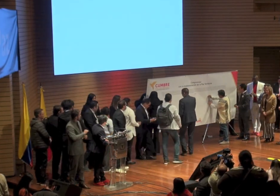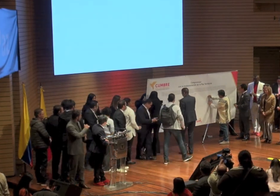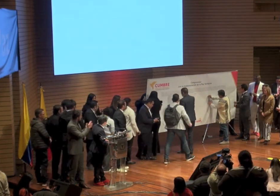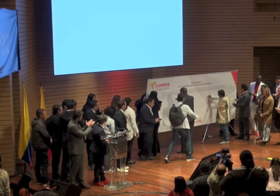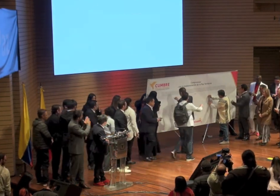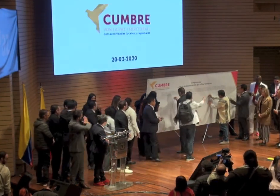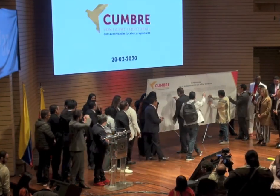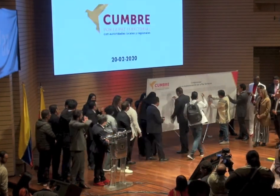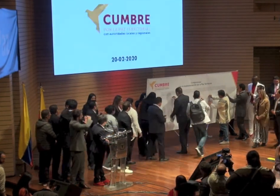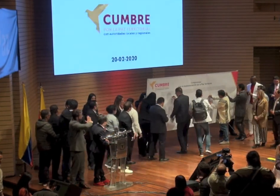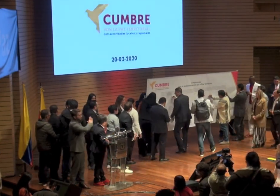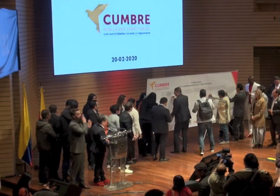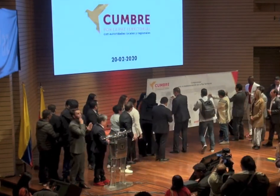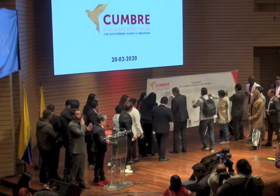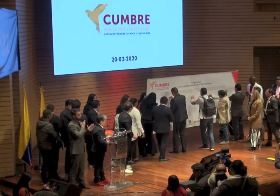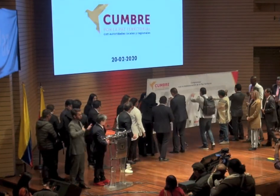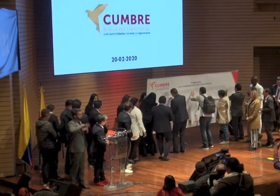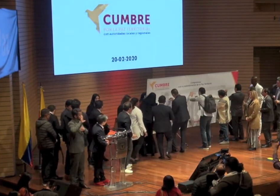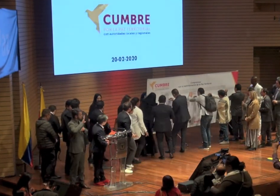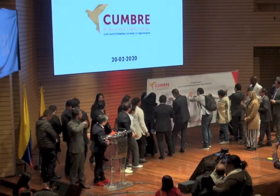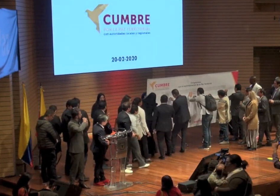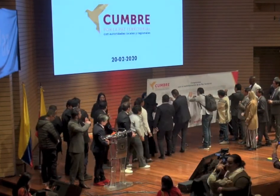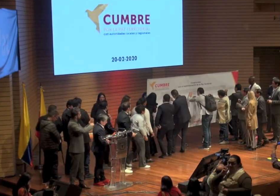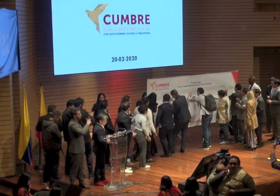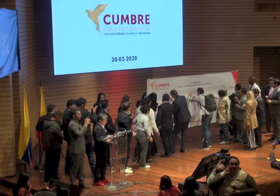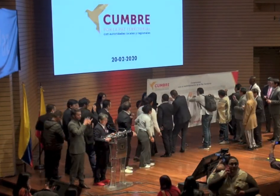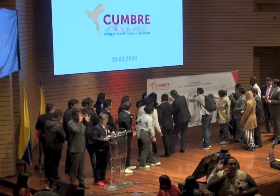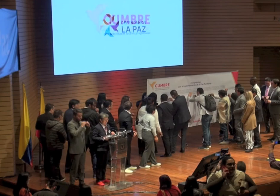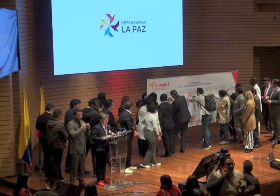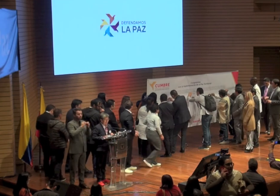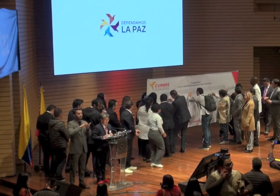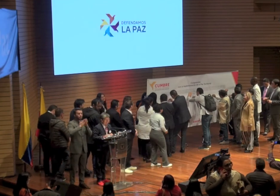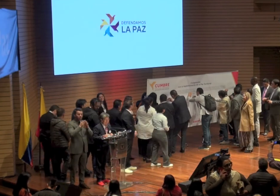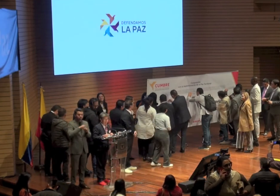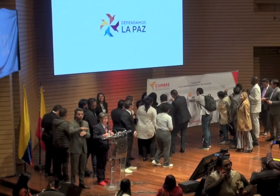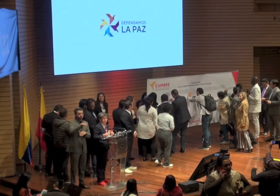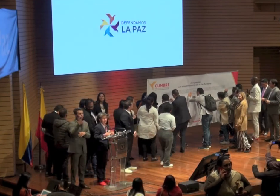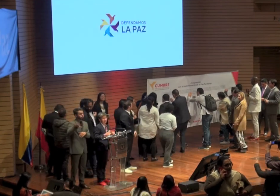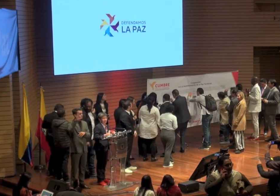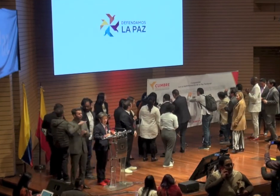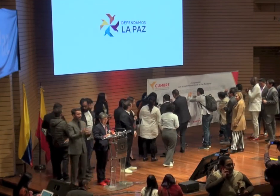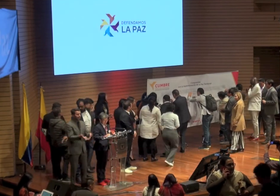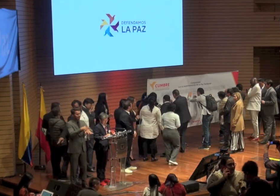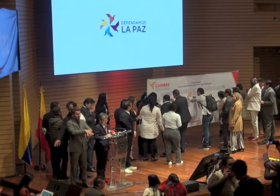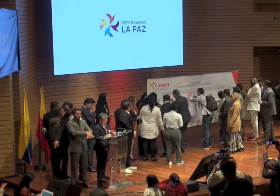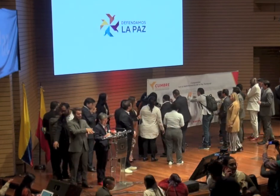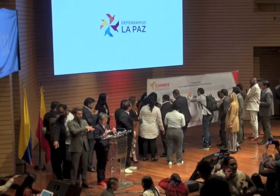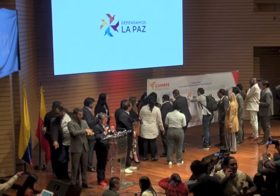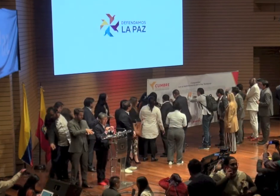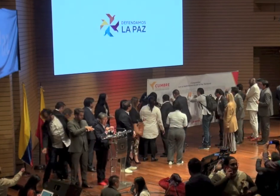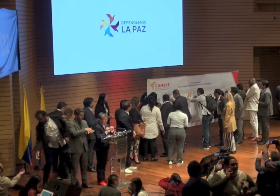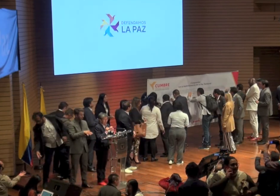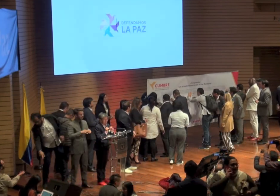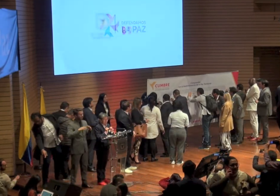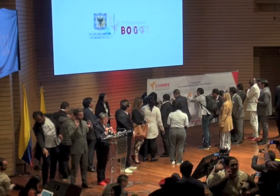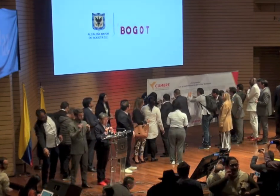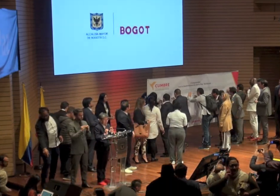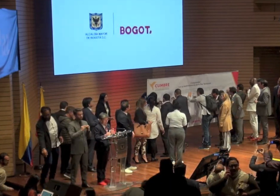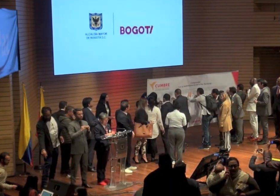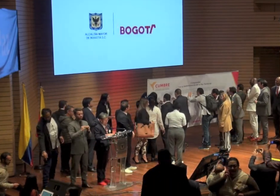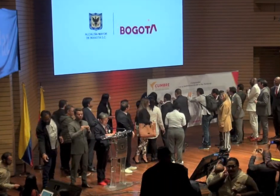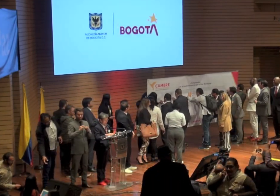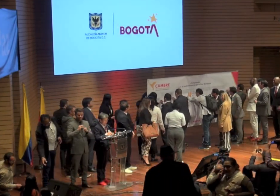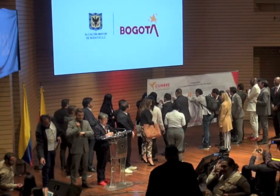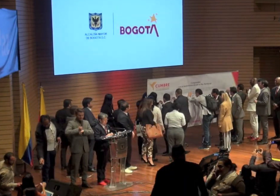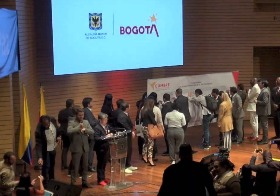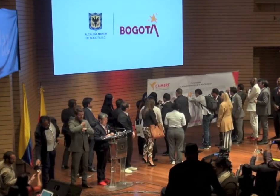firmemos nuestro compromiso con la implementación de la paz territorial, de esta red de